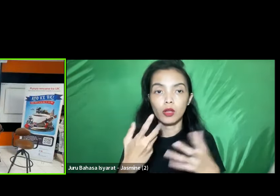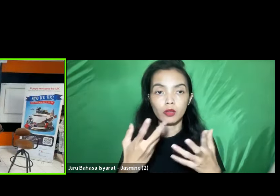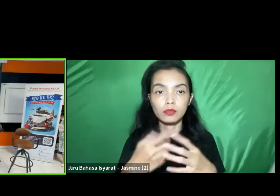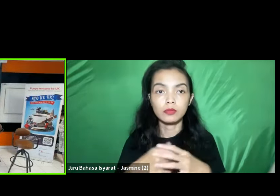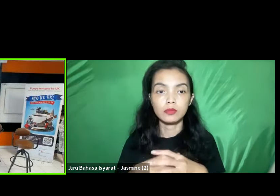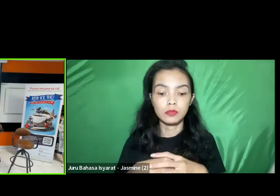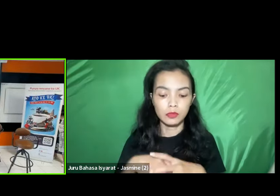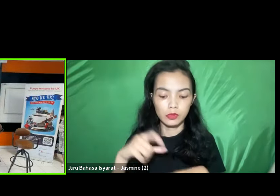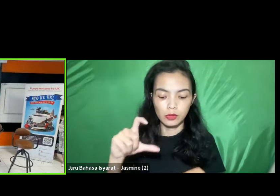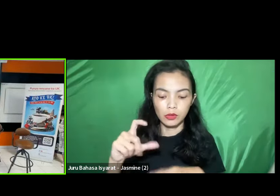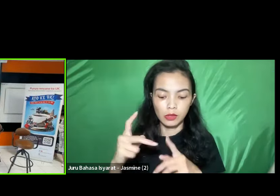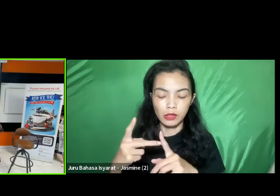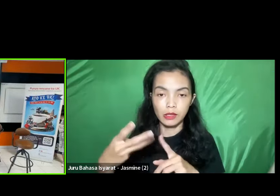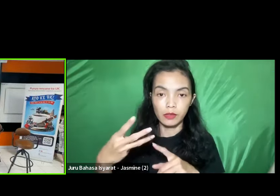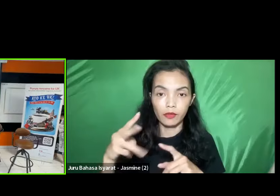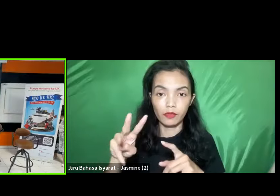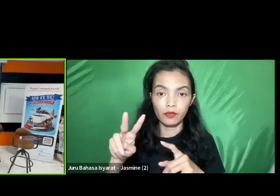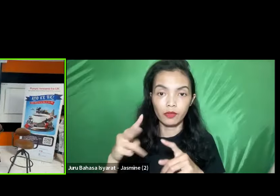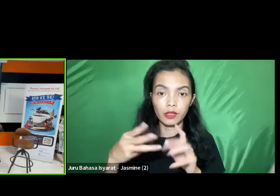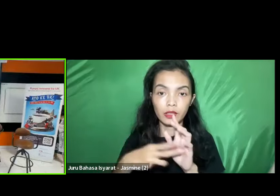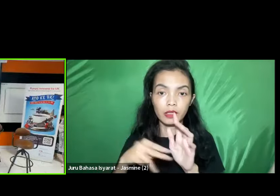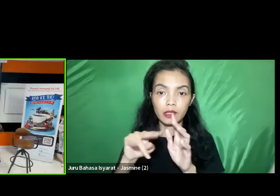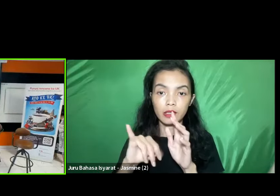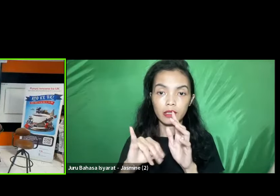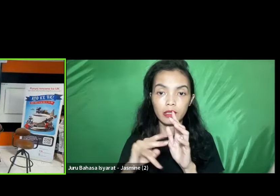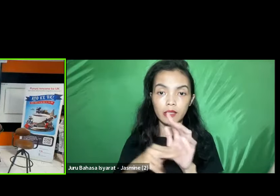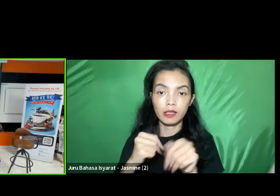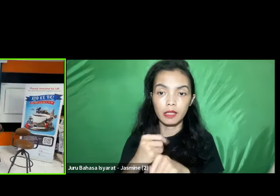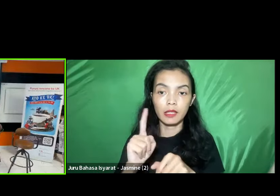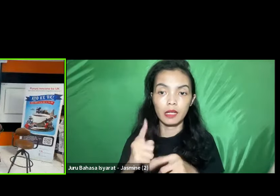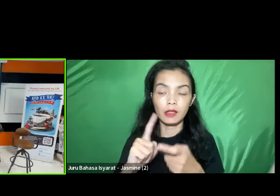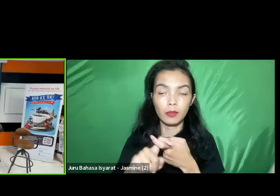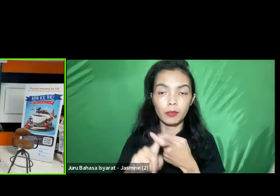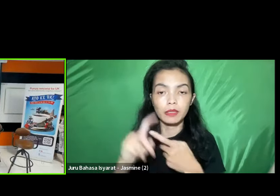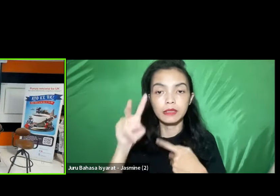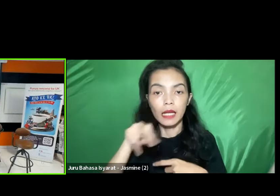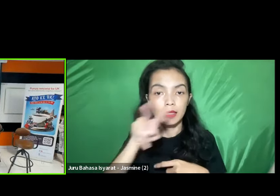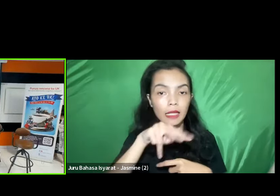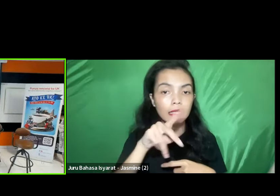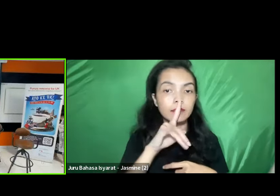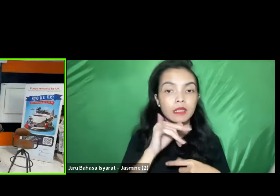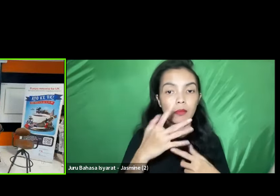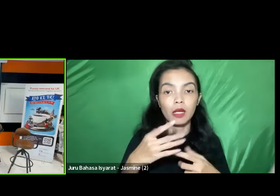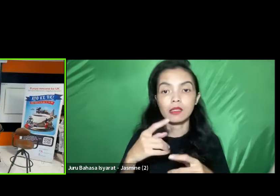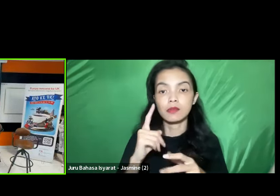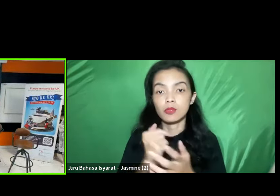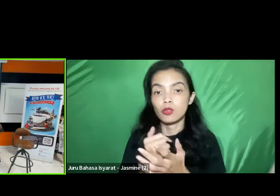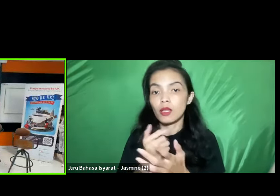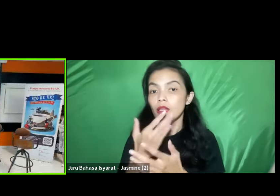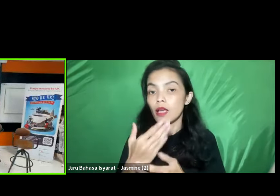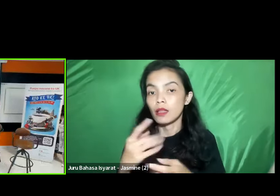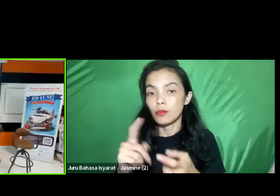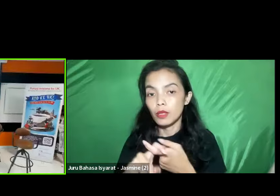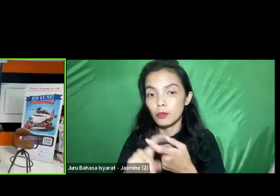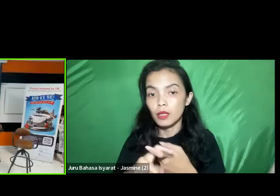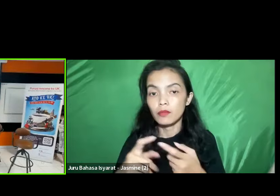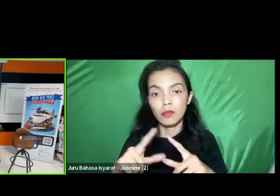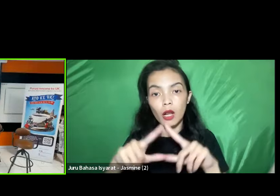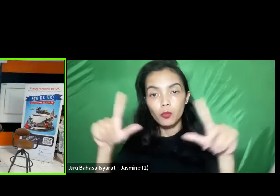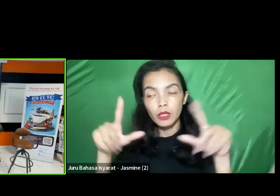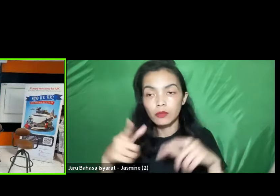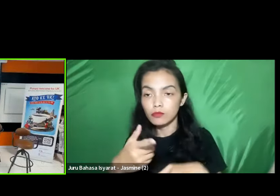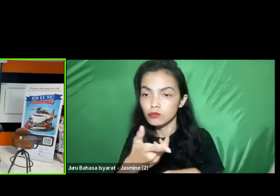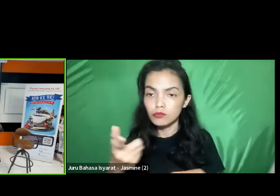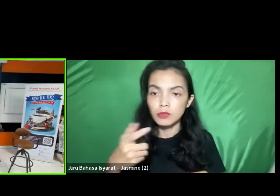yangening cari dari teman-teman gitu kan Nah biasanya itu juga yang ditanyakan orang-orang ke alumni-alumniening sebenarnyaening ini nyari apa sih dari dari